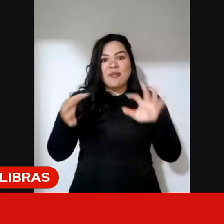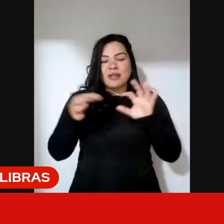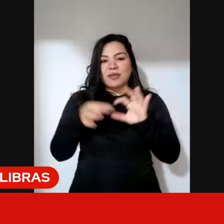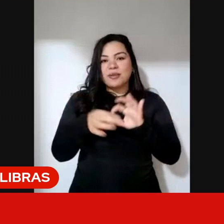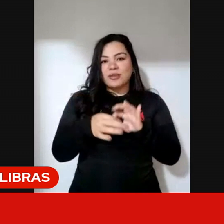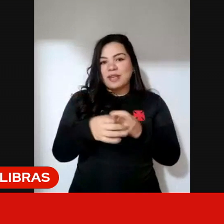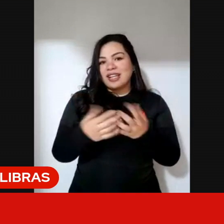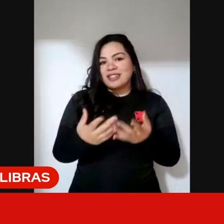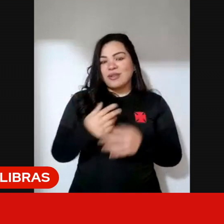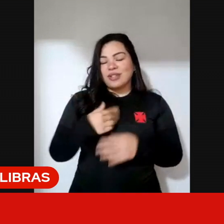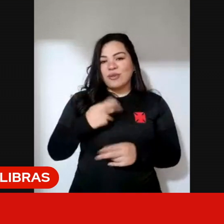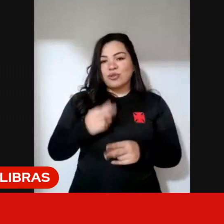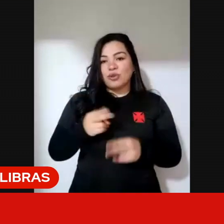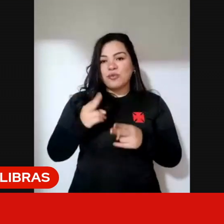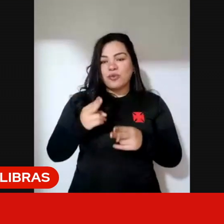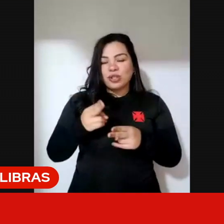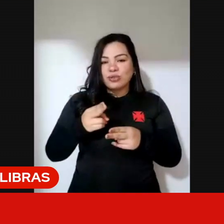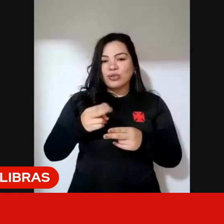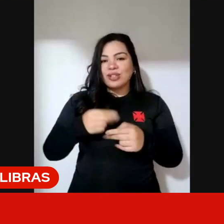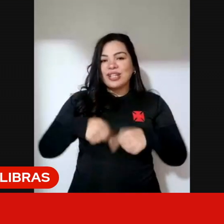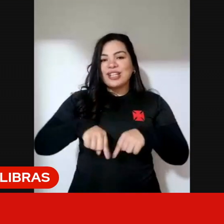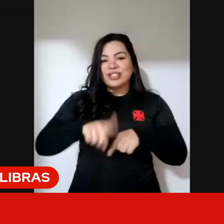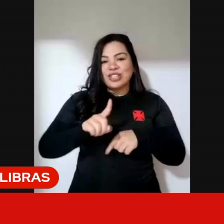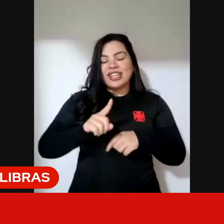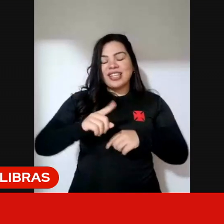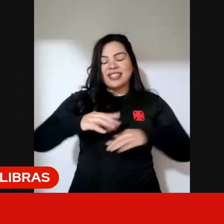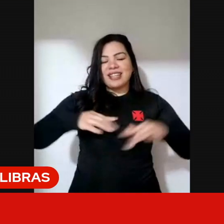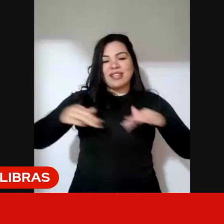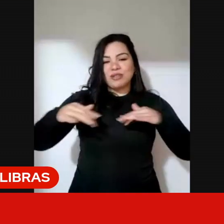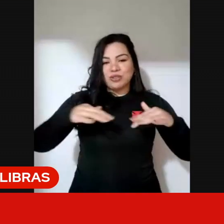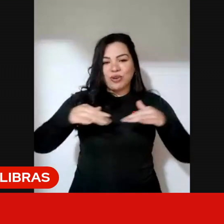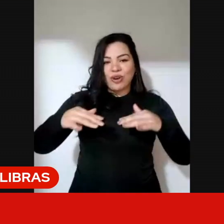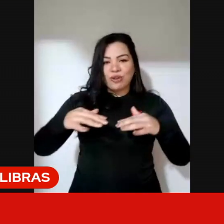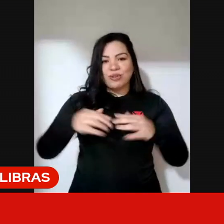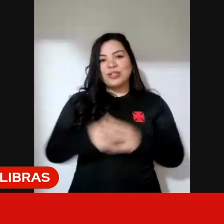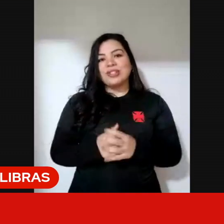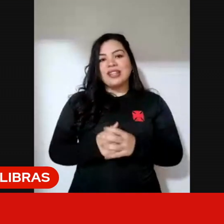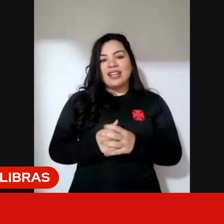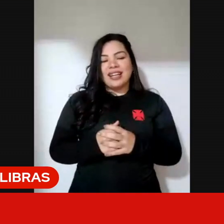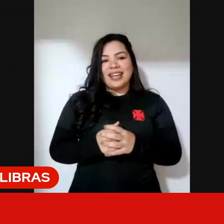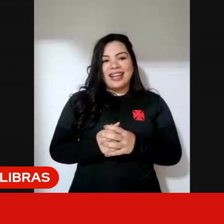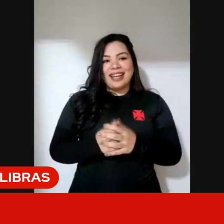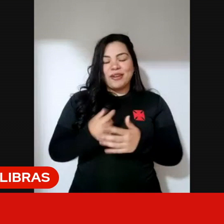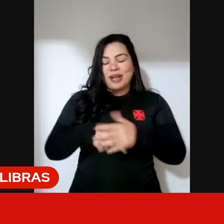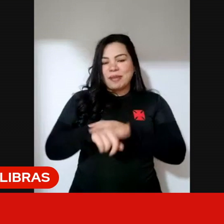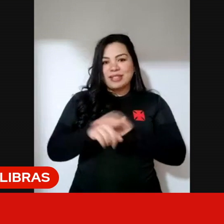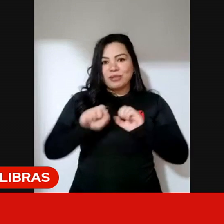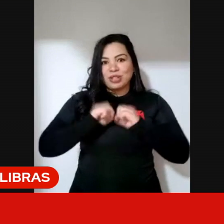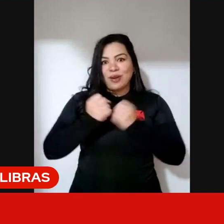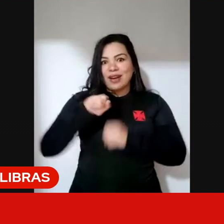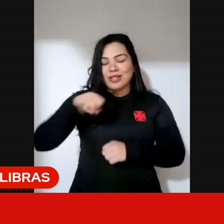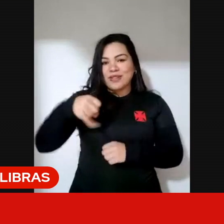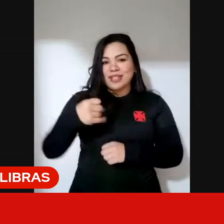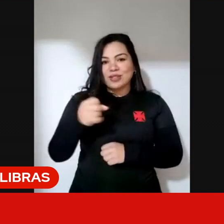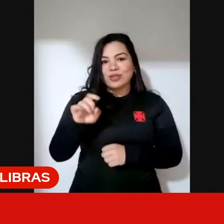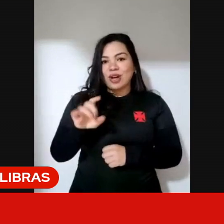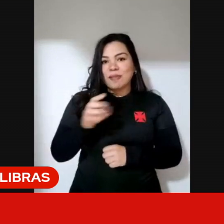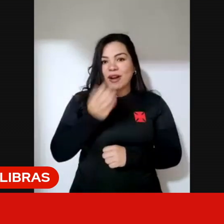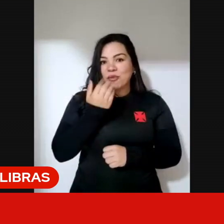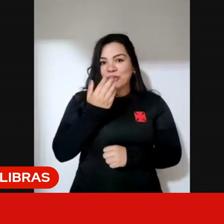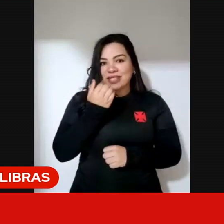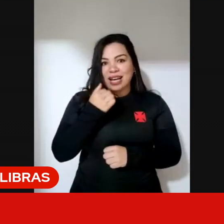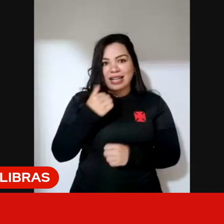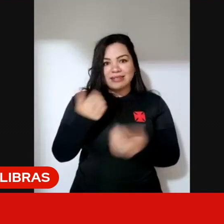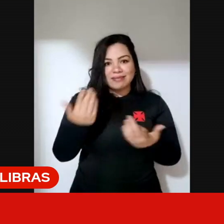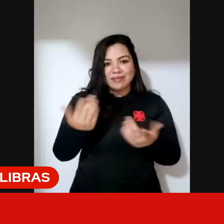aí realmente começou a minha ligação. Então eu sou muito de ir, sim, nos jogos. Eu ia para São Januário, às vezes, só